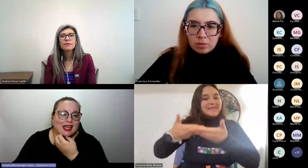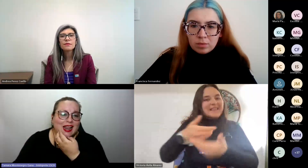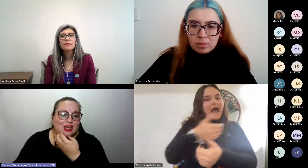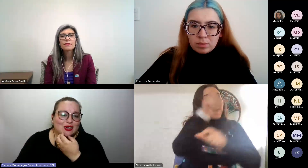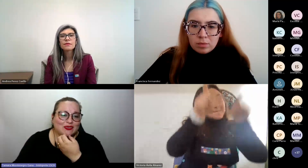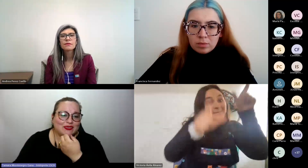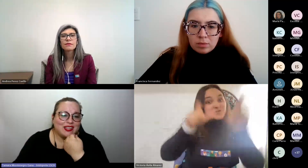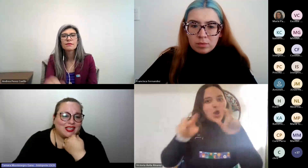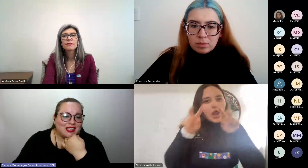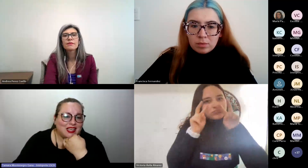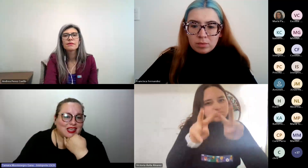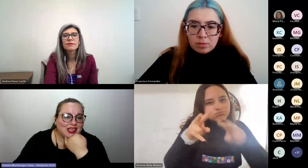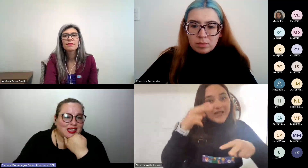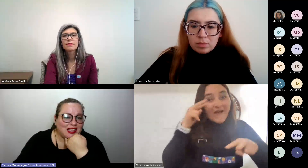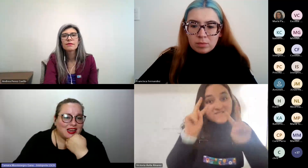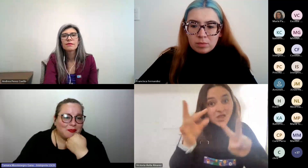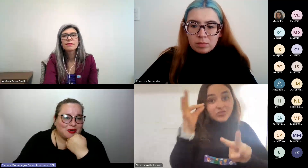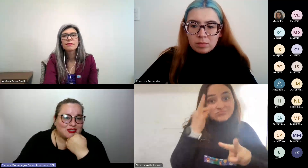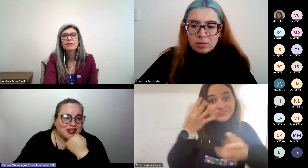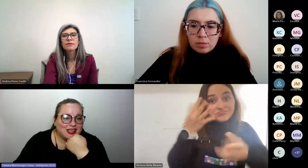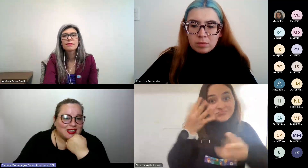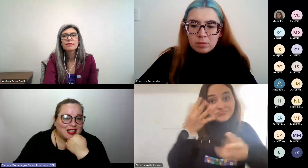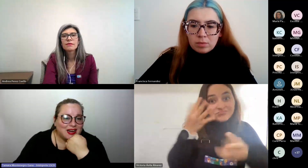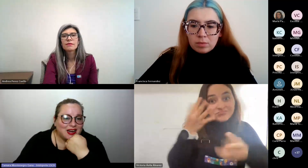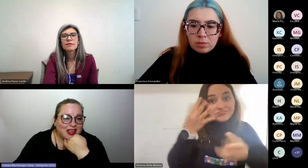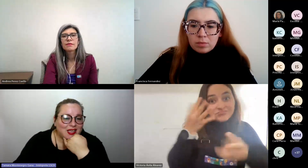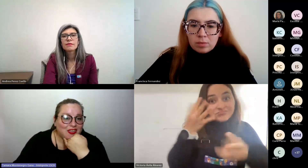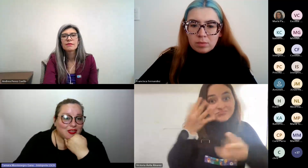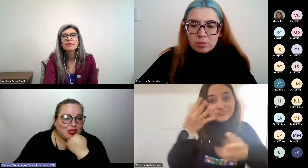Me quería agregar algo, que las